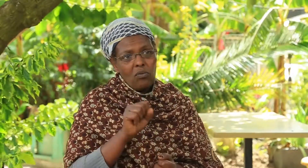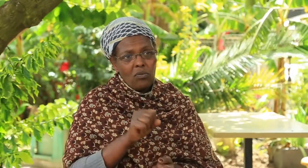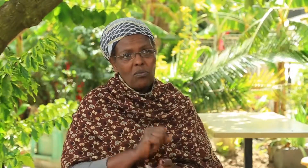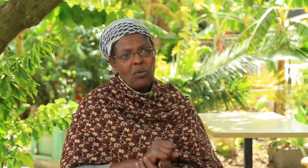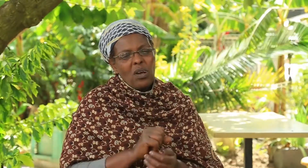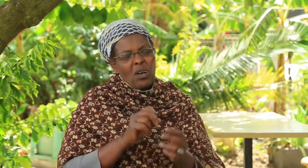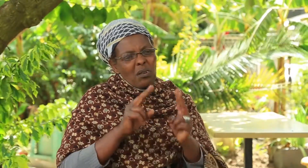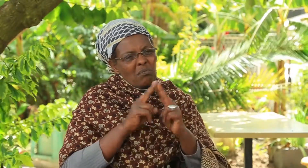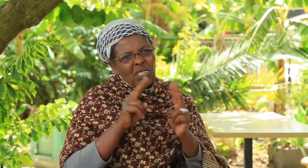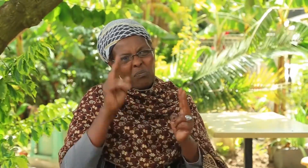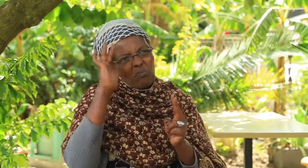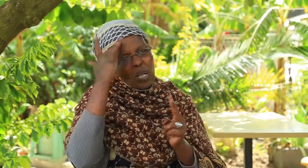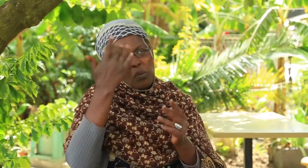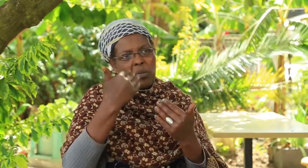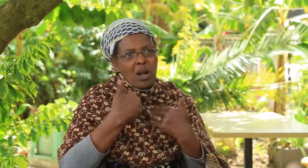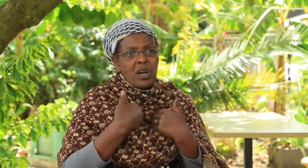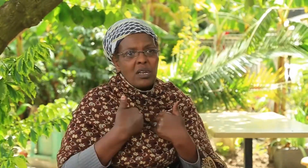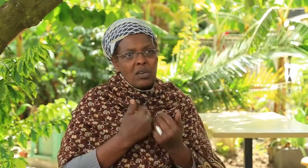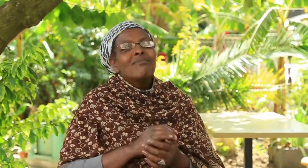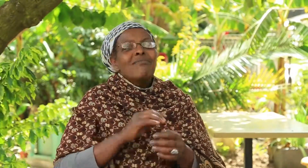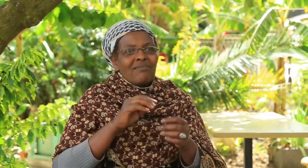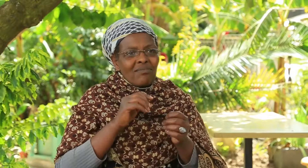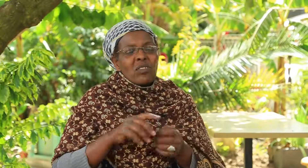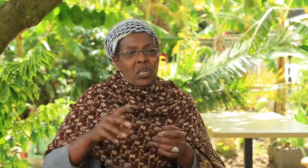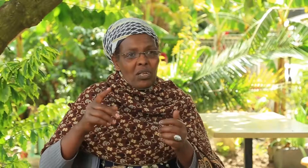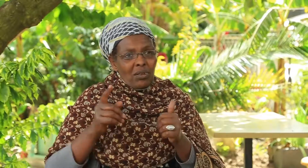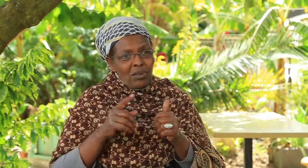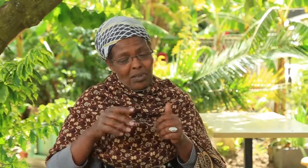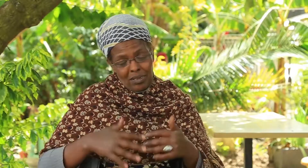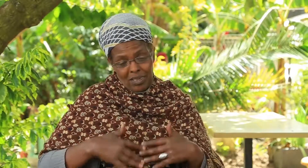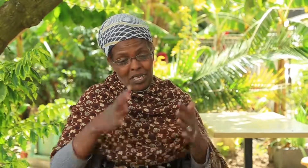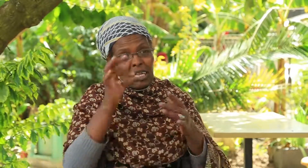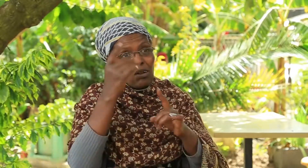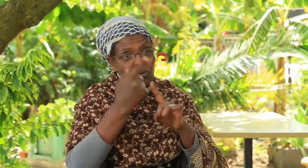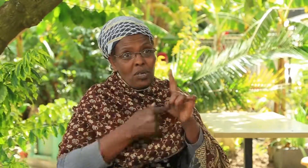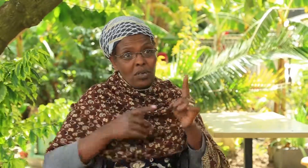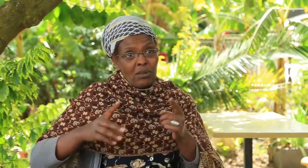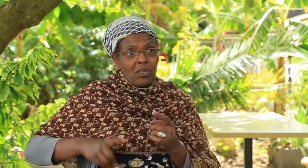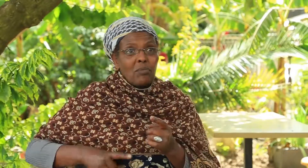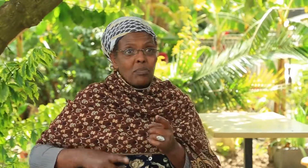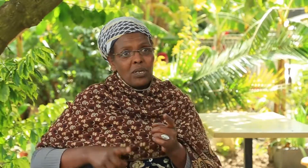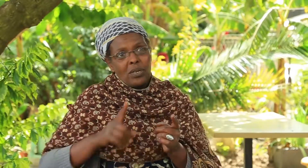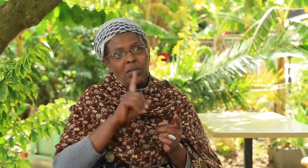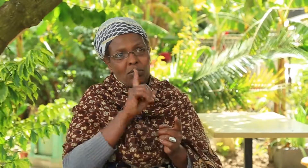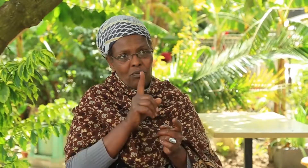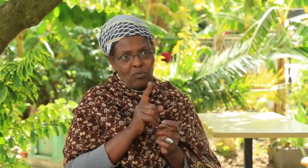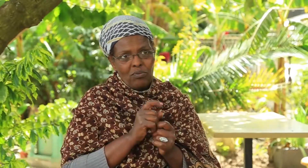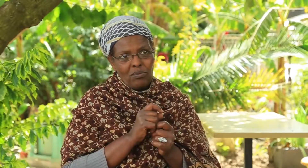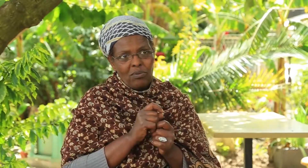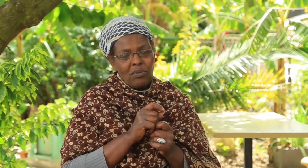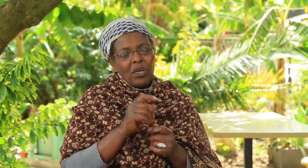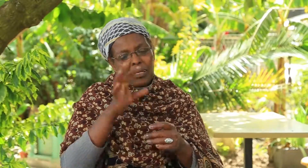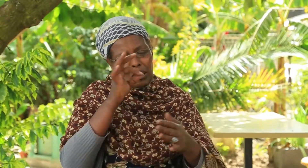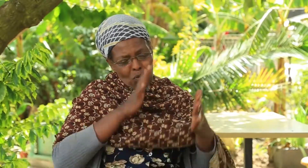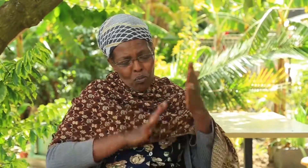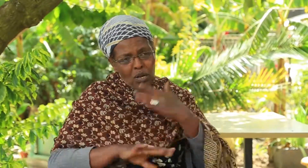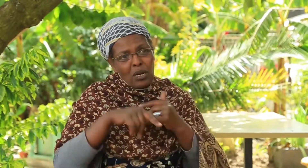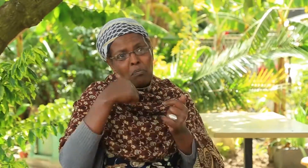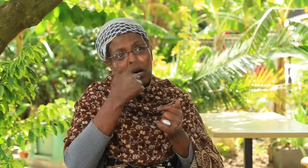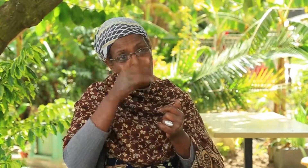I got pregnant from a man named Demere. He is the father. I got birth at ጥቁር አንበሳ hospital.